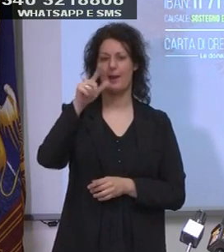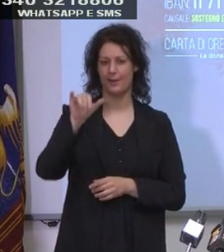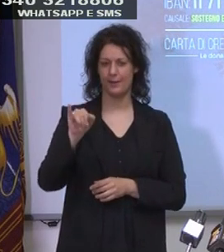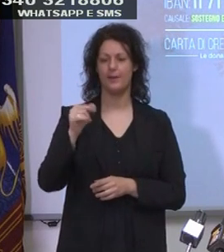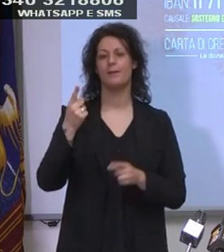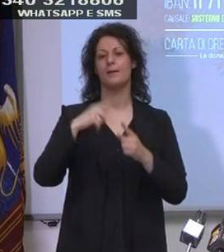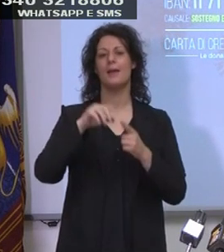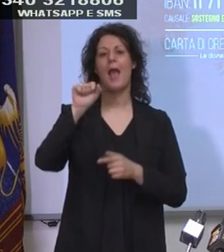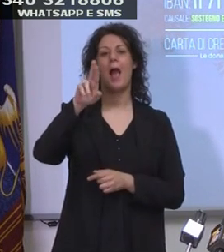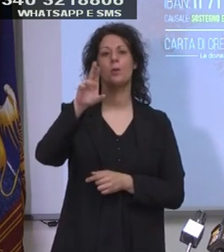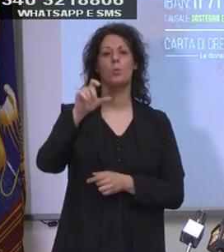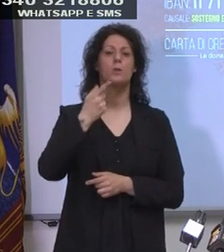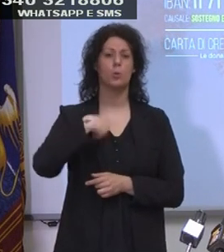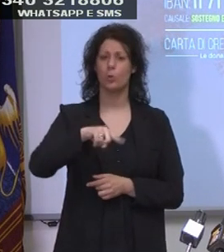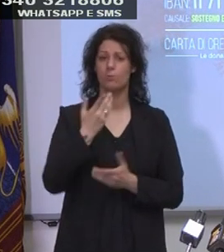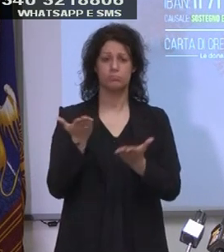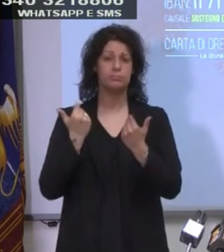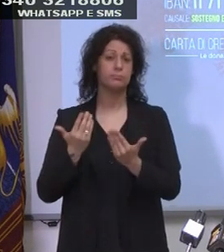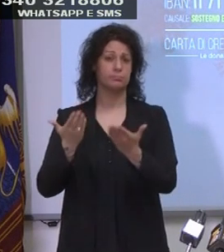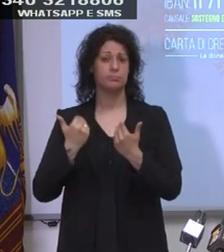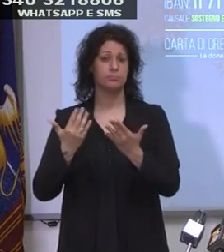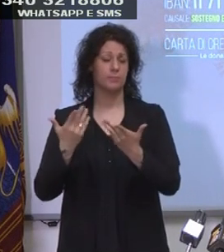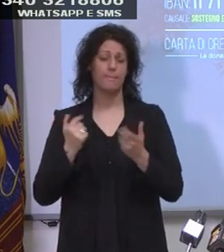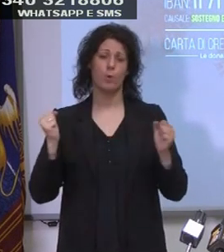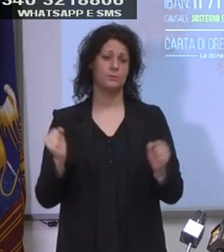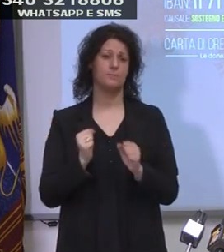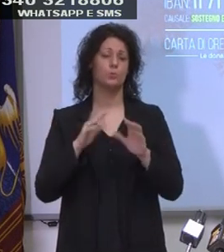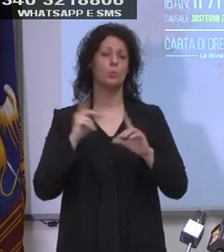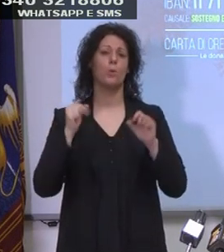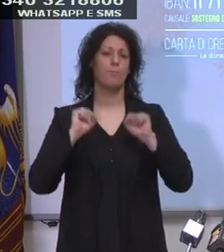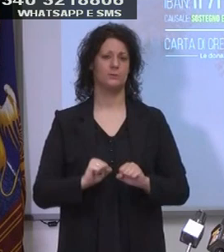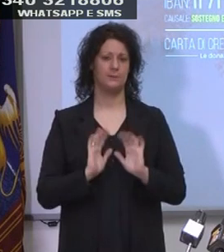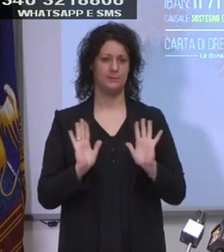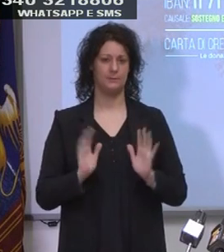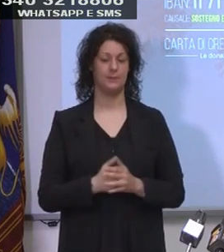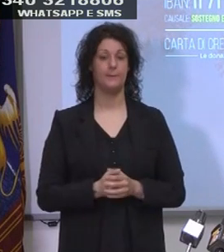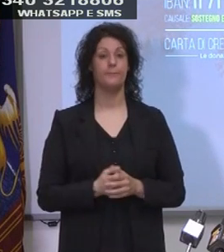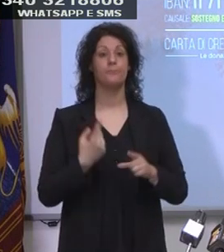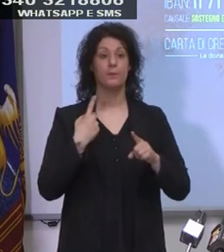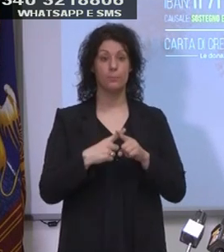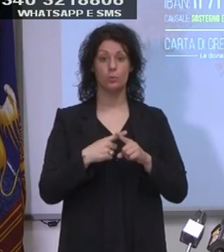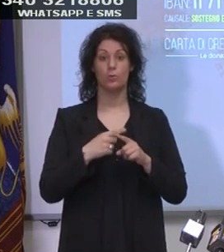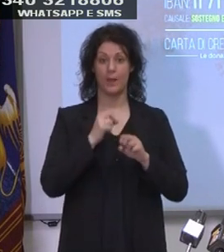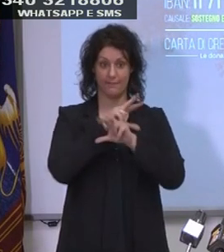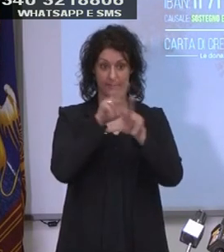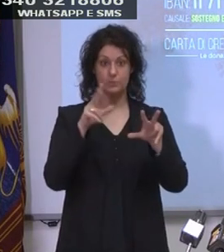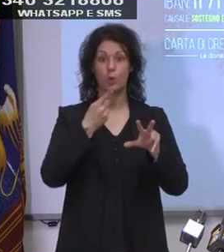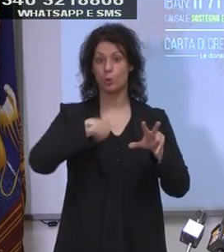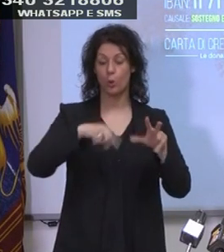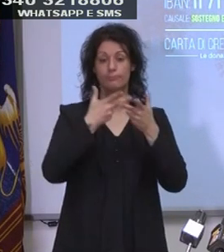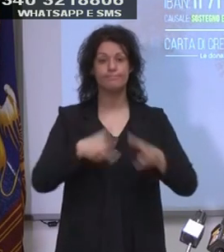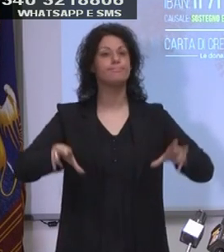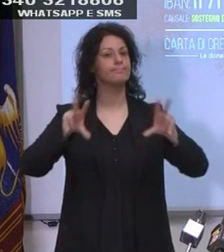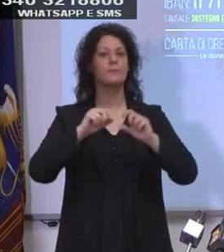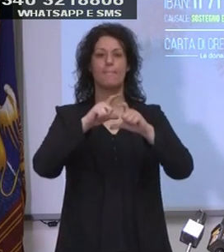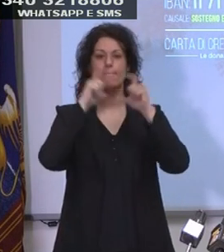noi tutto quello che potevamo portare a casa l'abbiamo portato a casa. Peraltro annuncio che riniziamo con la distribuzione di mascherine per le